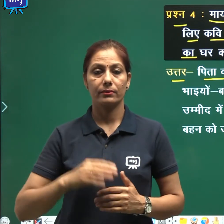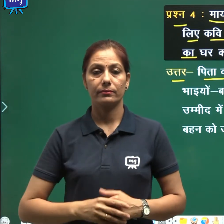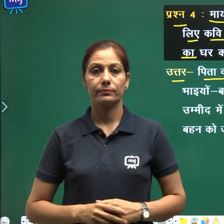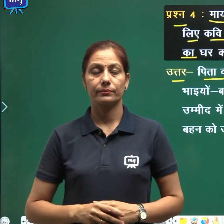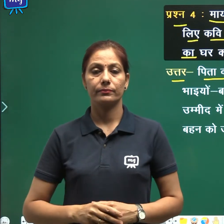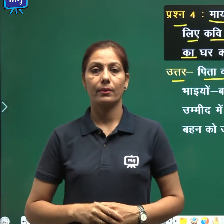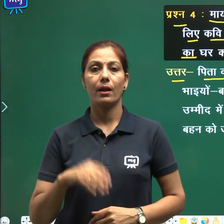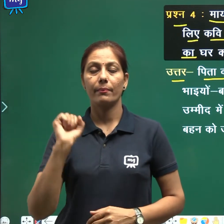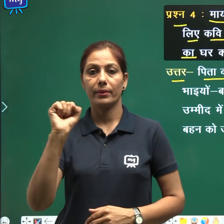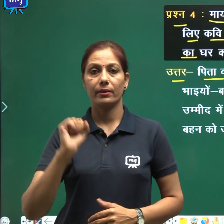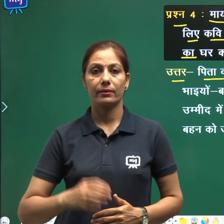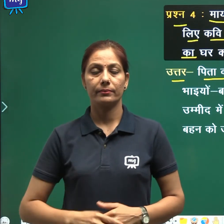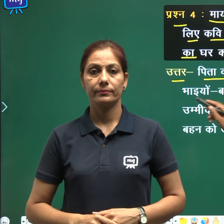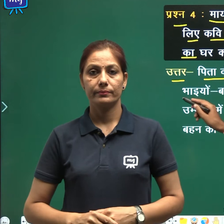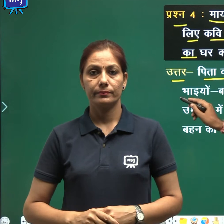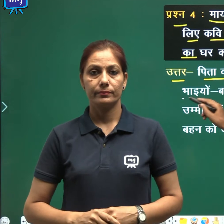अपने